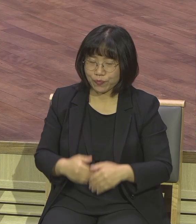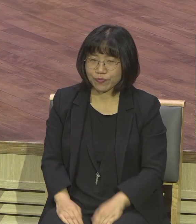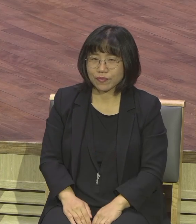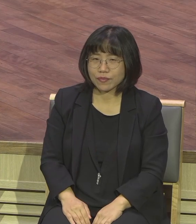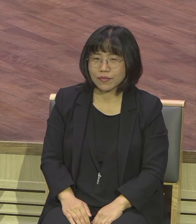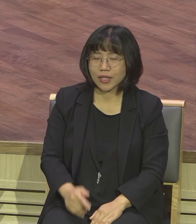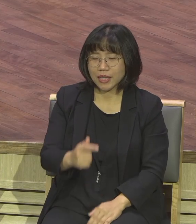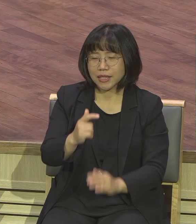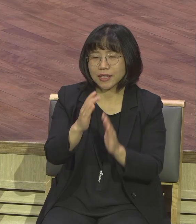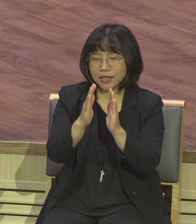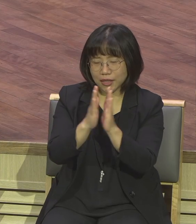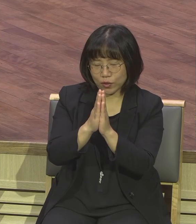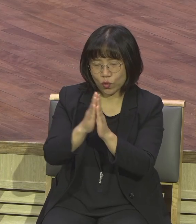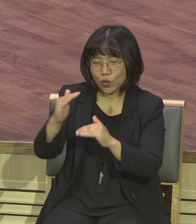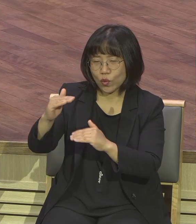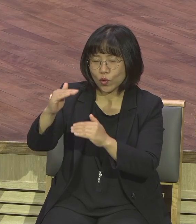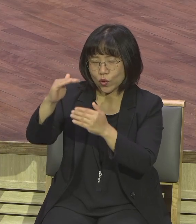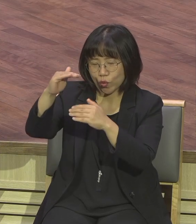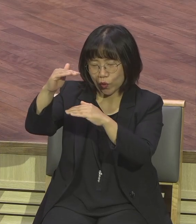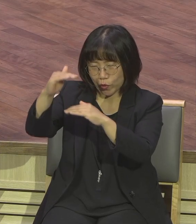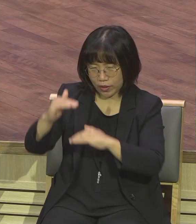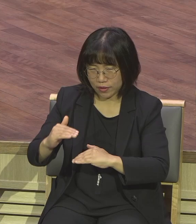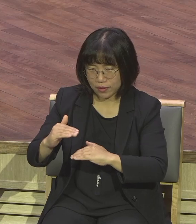기도 콘텐츠.